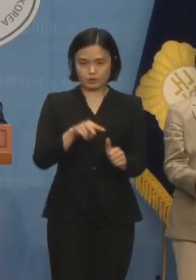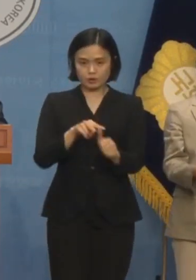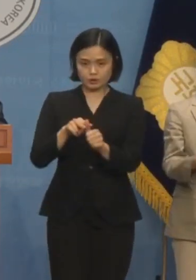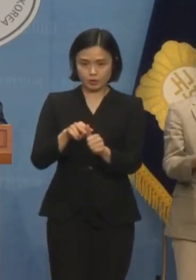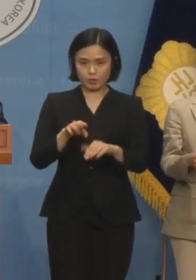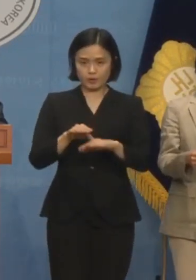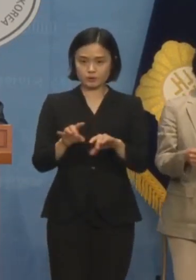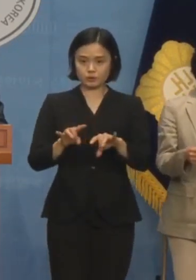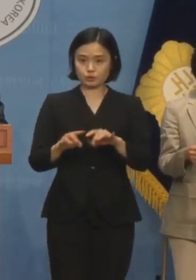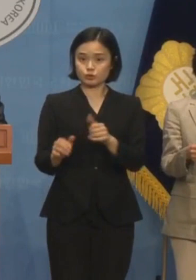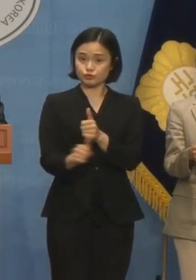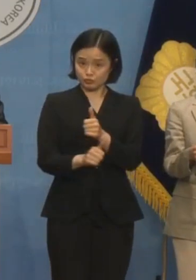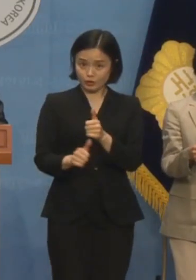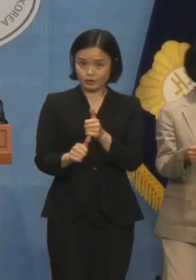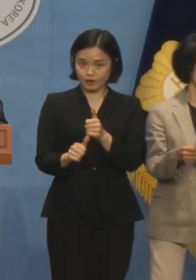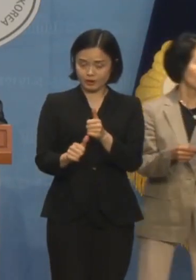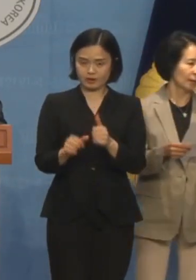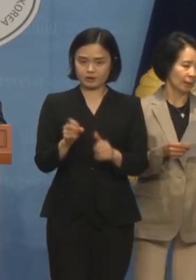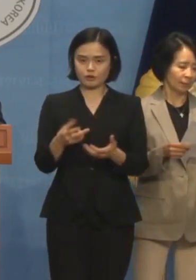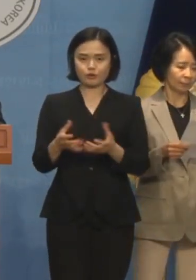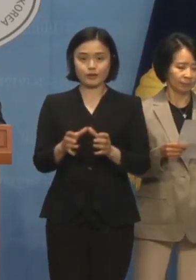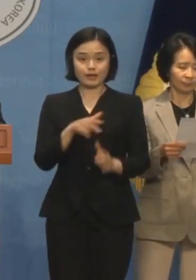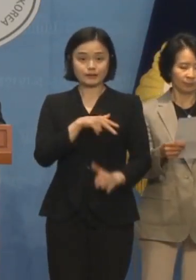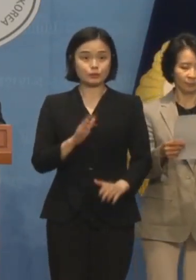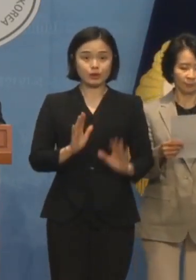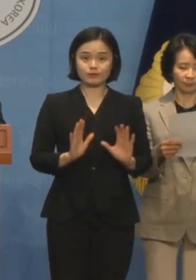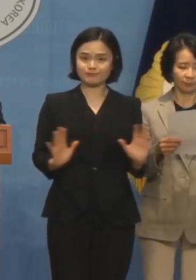과학기술정보방송통신위원회 여당 의원들입니다.